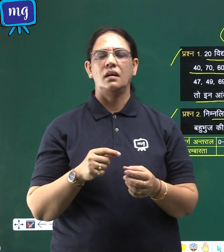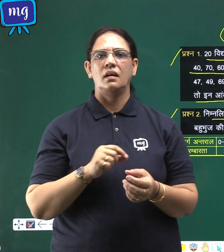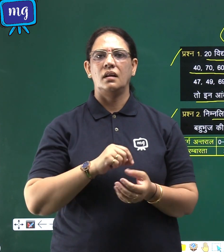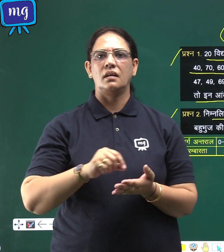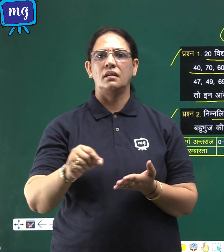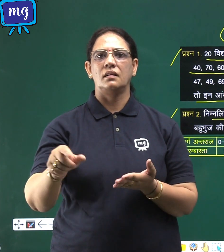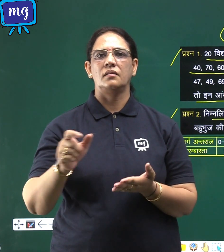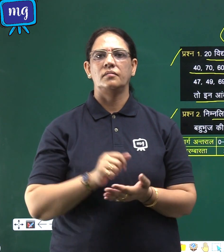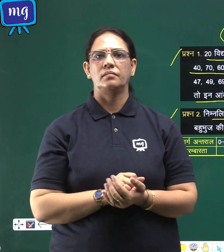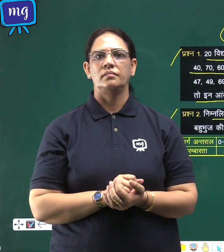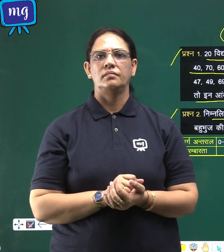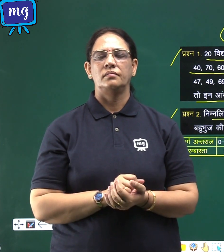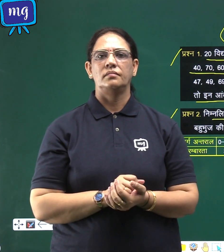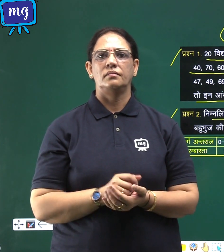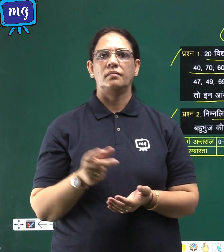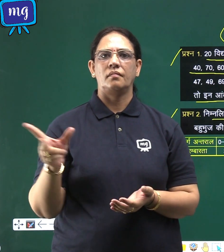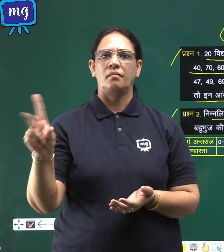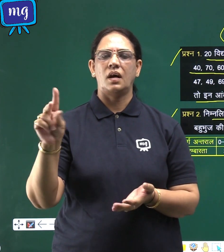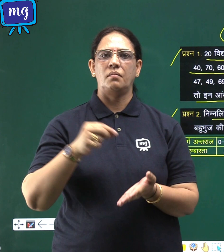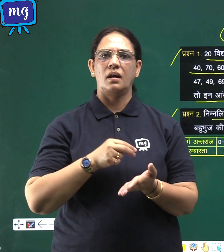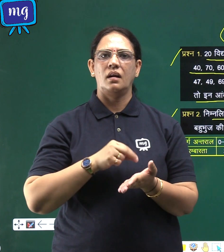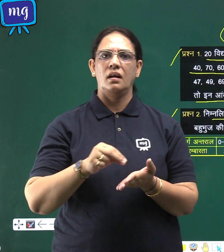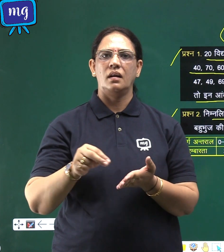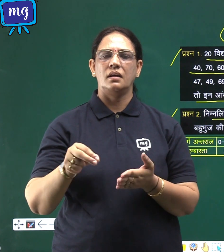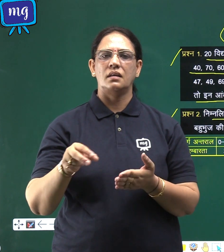निम्लिखित बारंबारता सायनी के